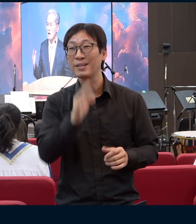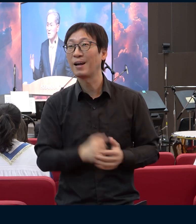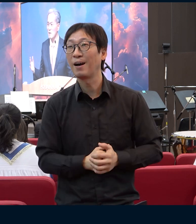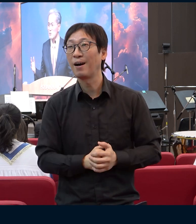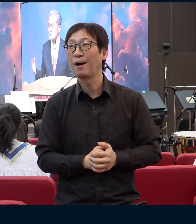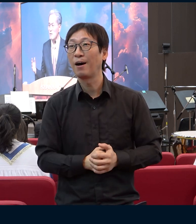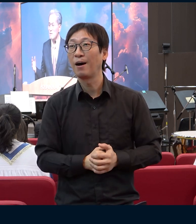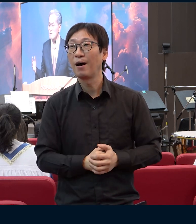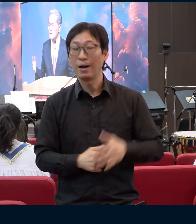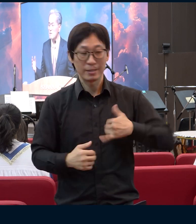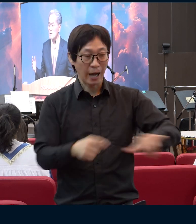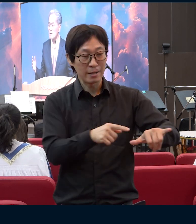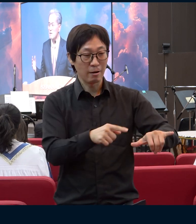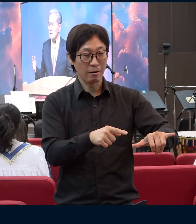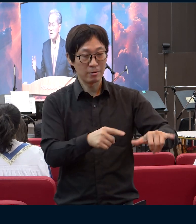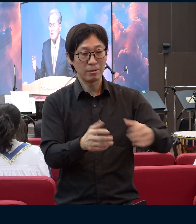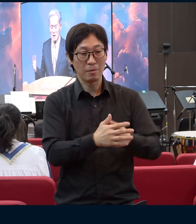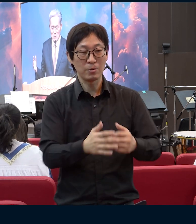자녀에 대한 기대가 사라졌어요.